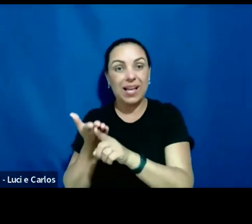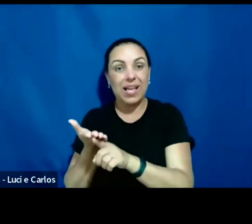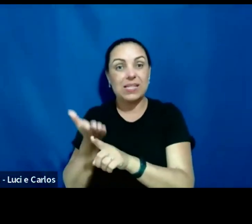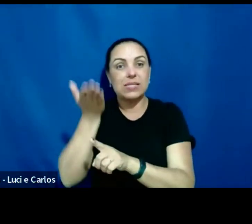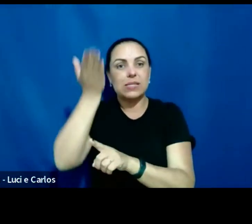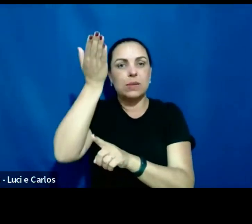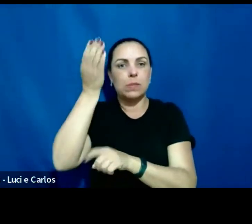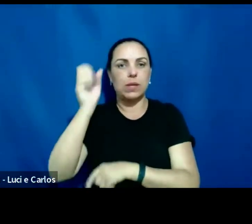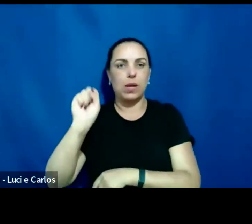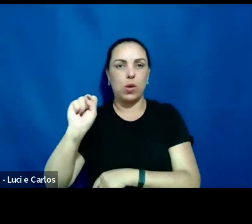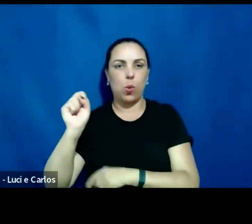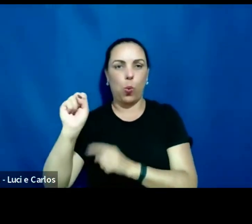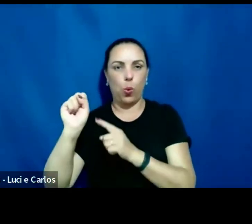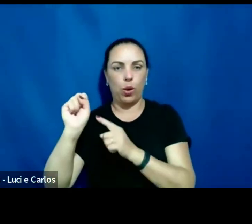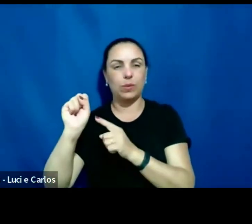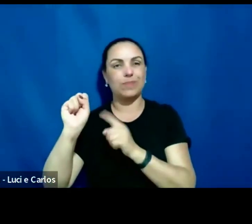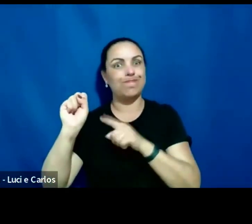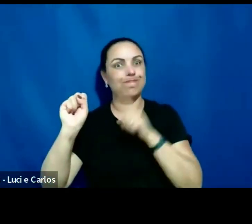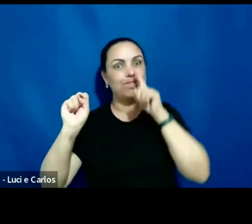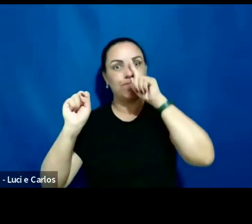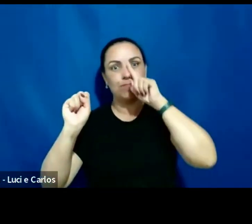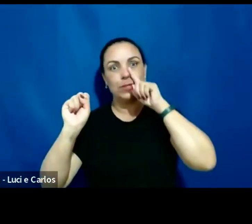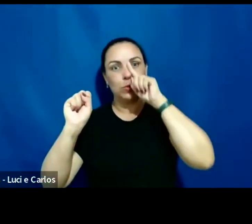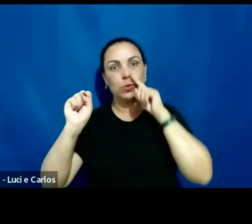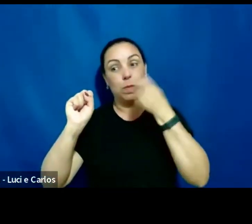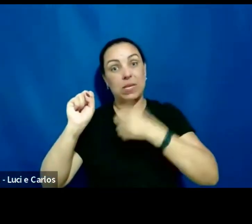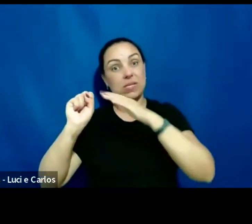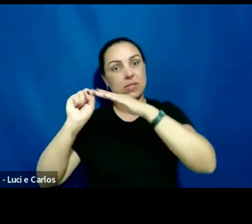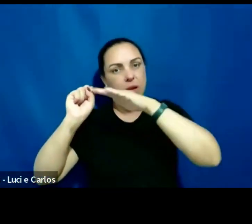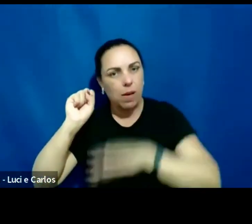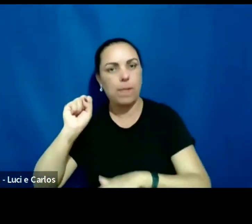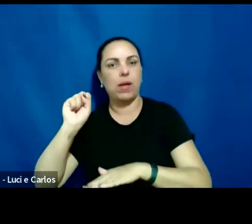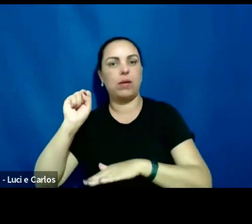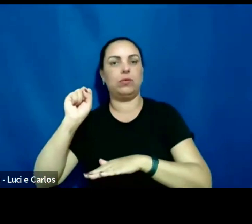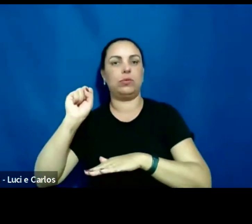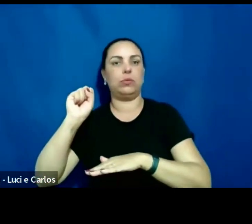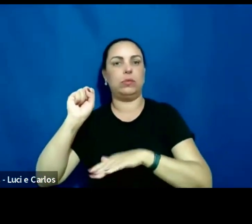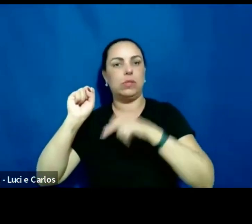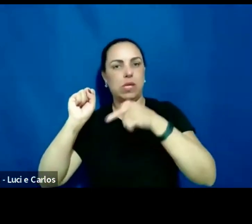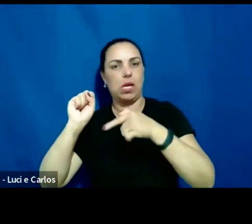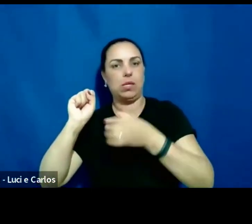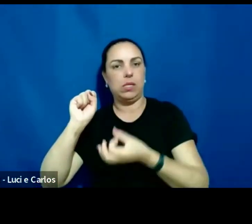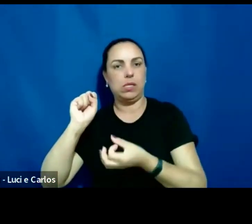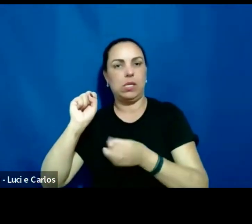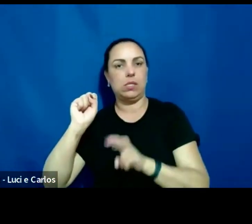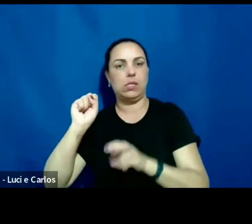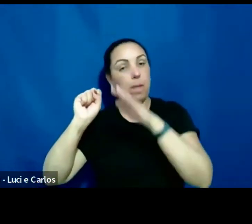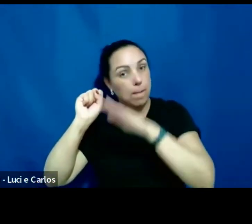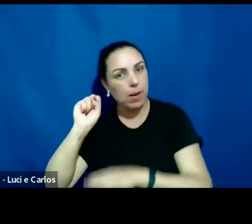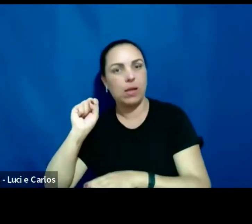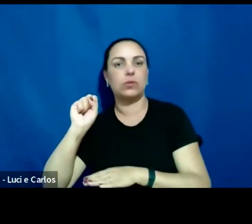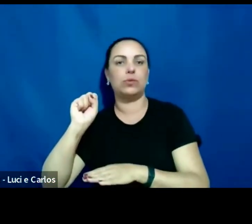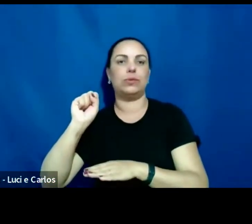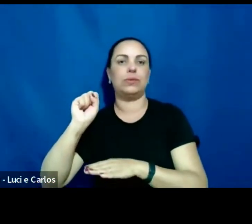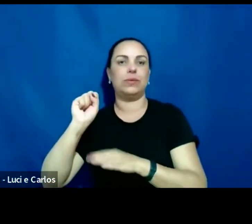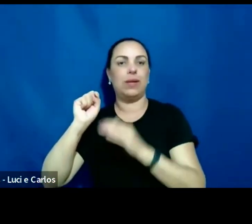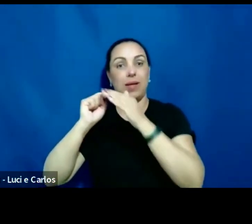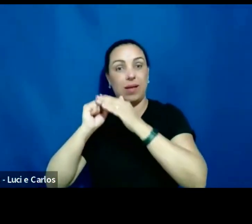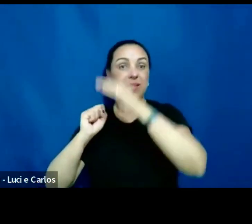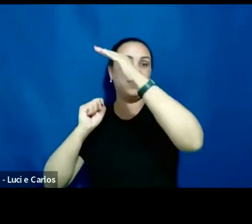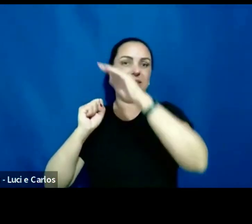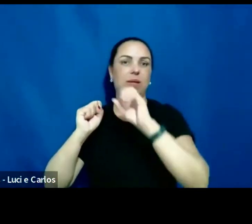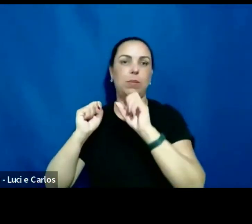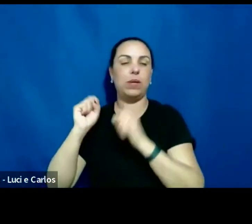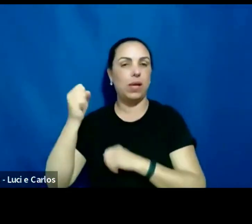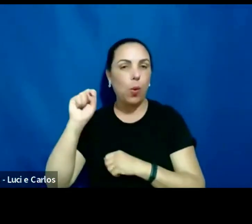já é preocupante. O ideal é que ela esteja abaixo de 8. Só que a maioria olha o quê? O valor de referência. O valor de referência da